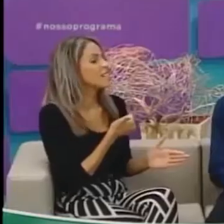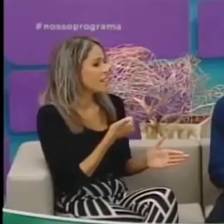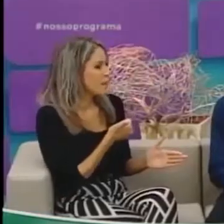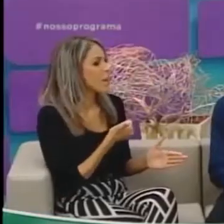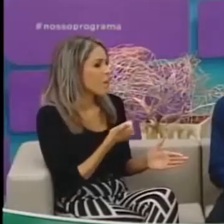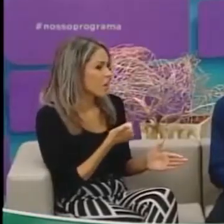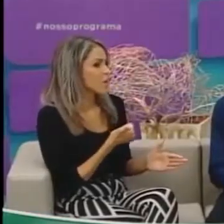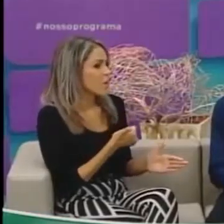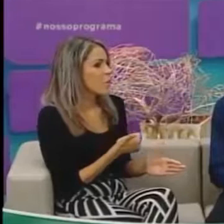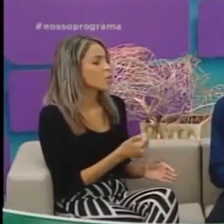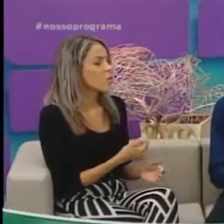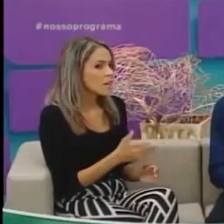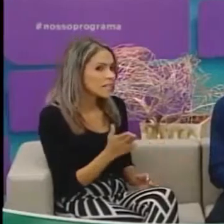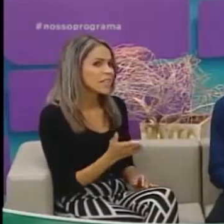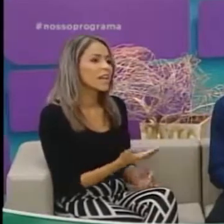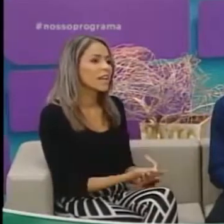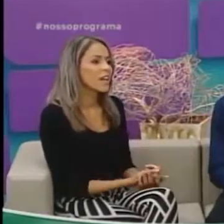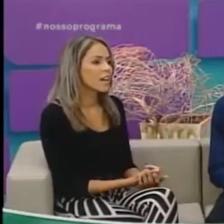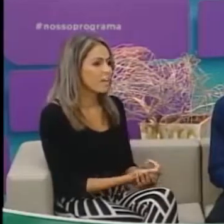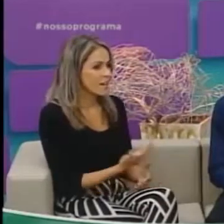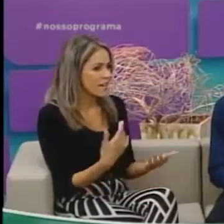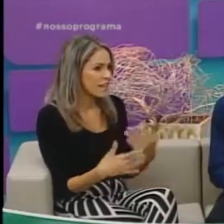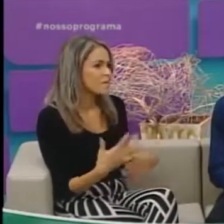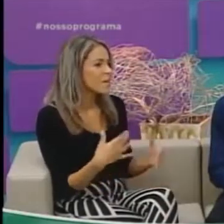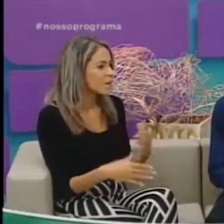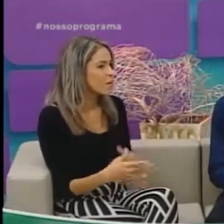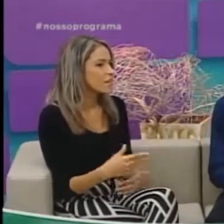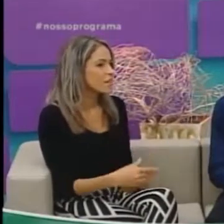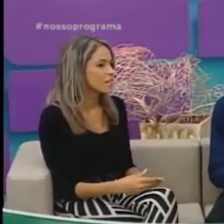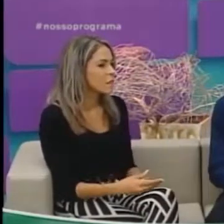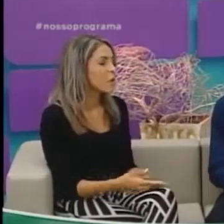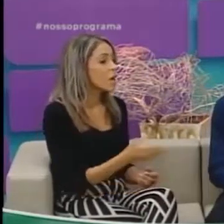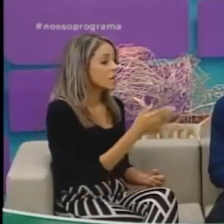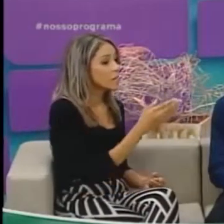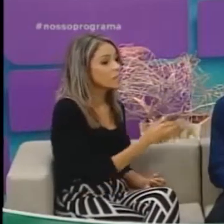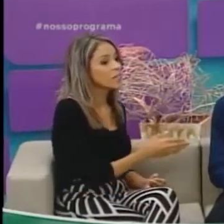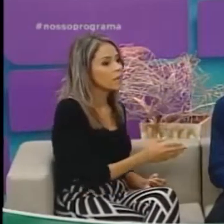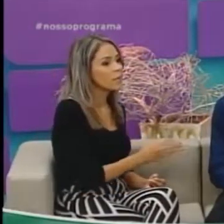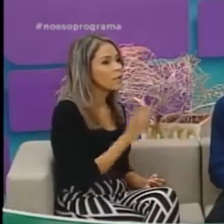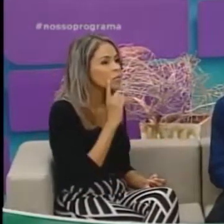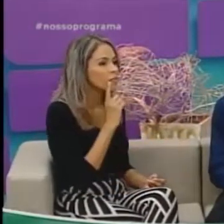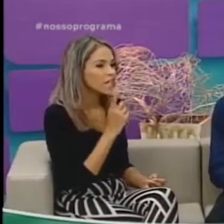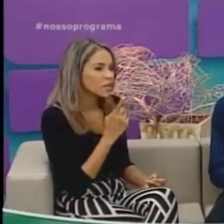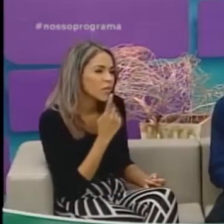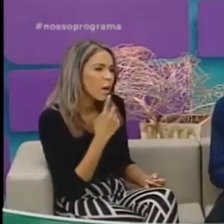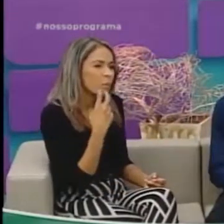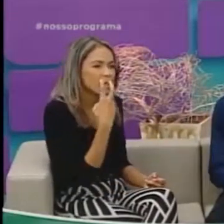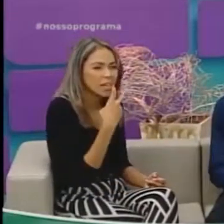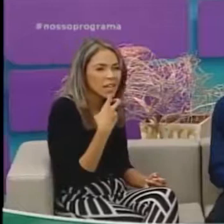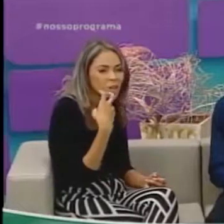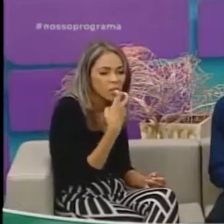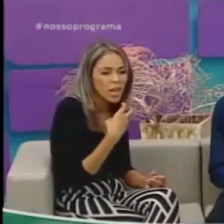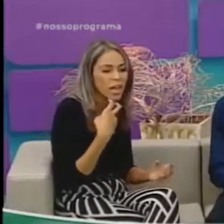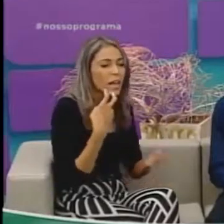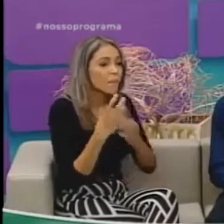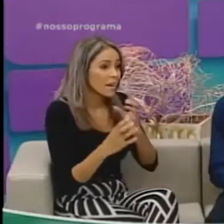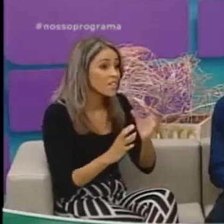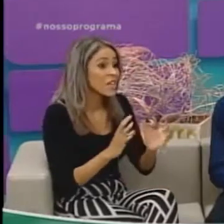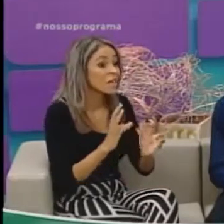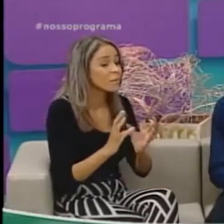Sim, melhor. Quanto antes ela aprender, melhor a comunicação. Tanto da família ouvinte falar um pouquinho, né? Para ela já...